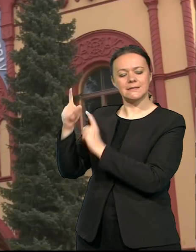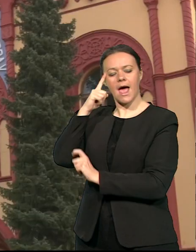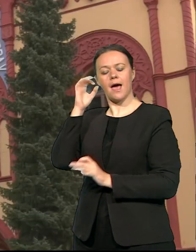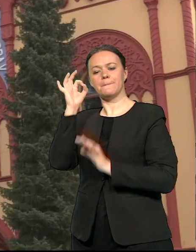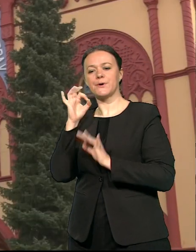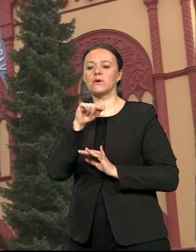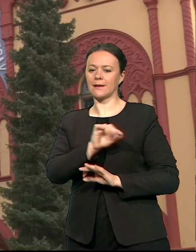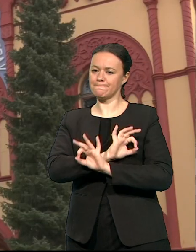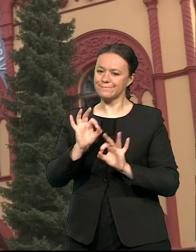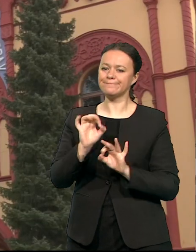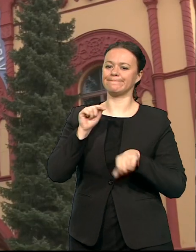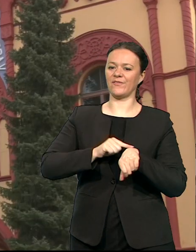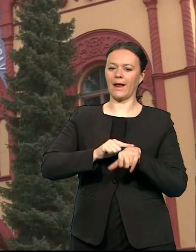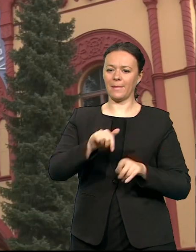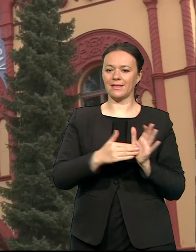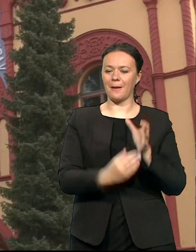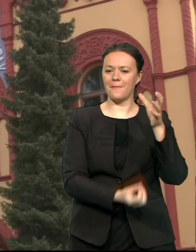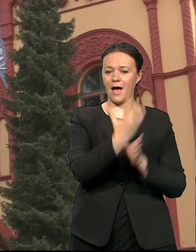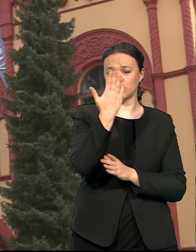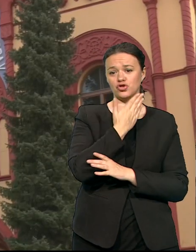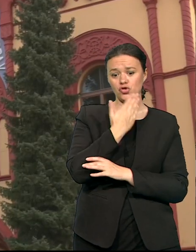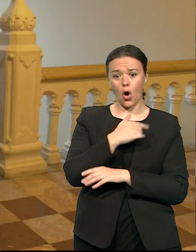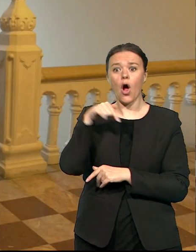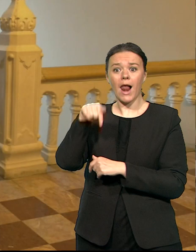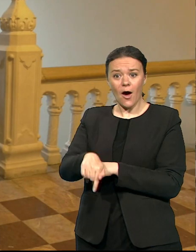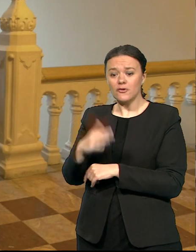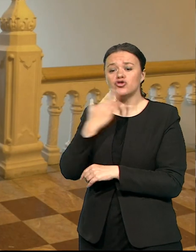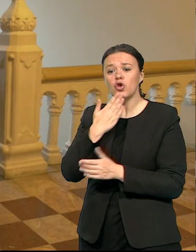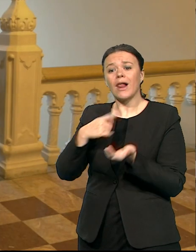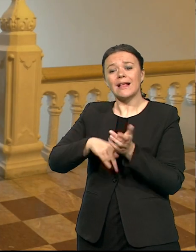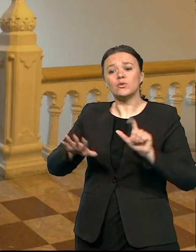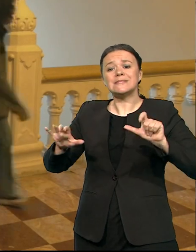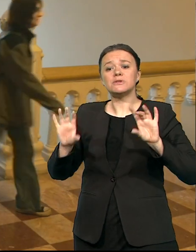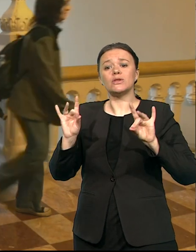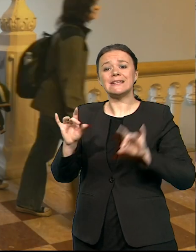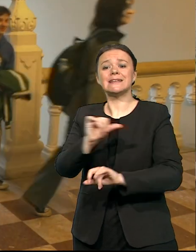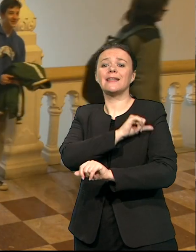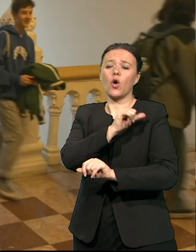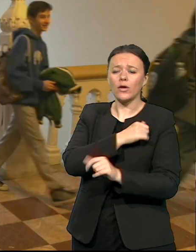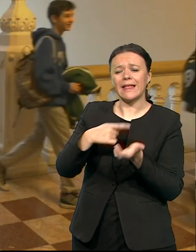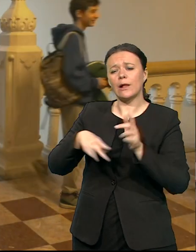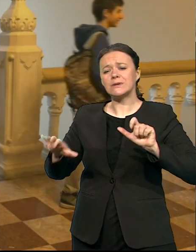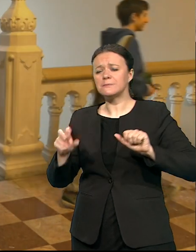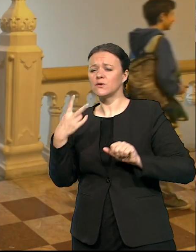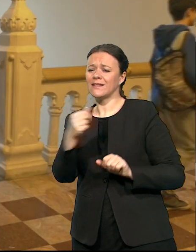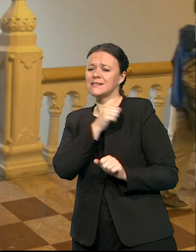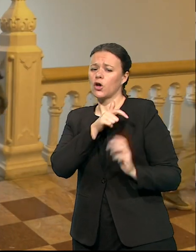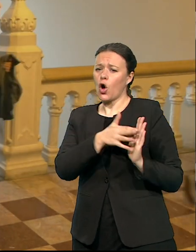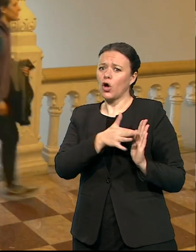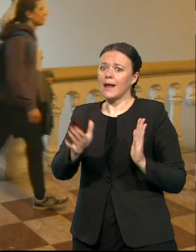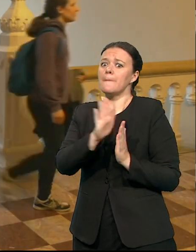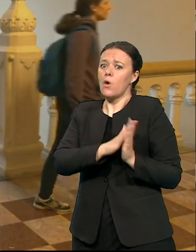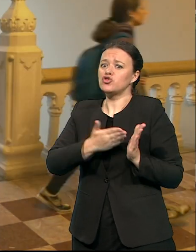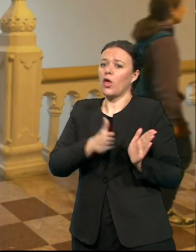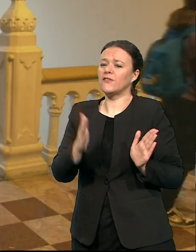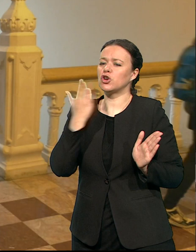gimnazije. Inače, tradicija škole u Karlovcima je još od 1710. i 20. ali eto, neki